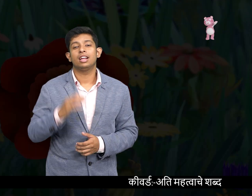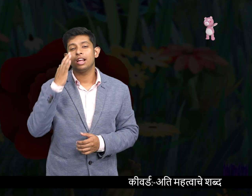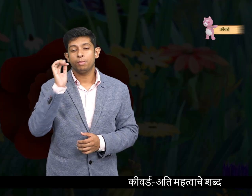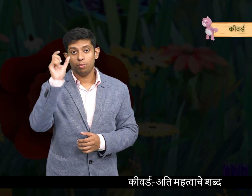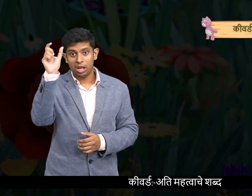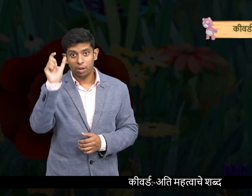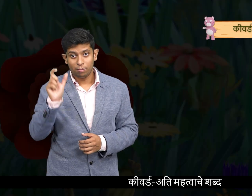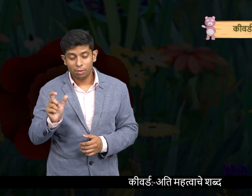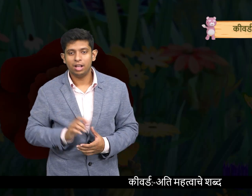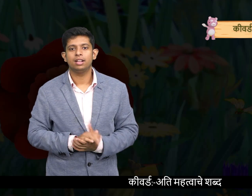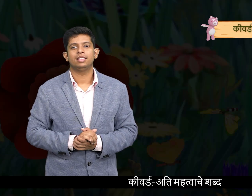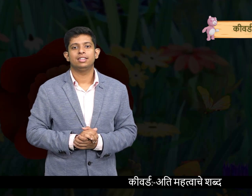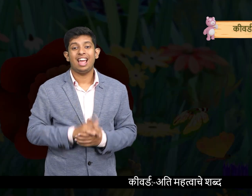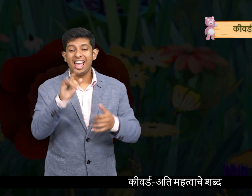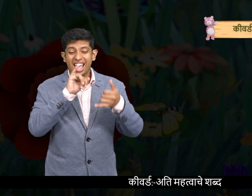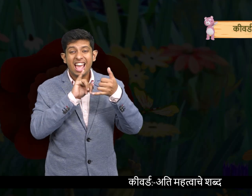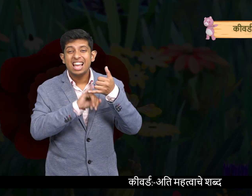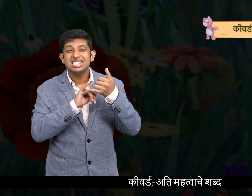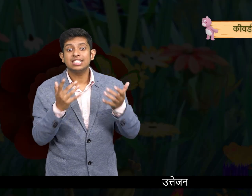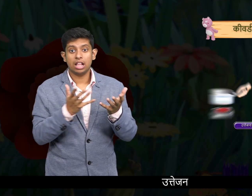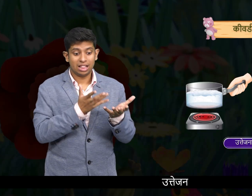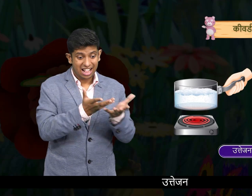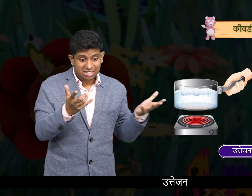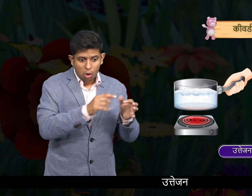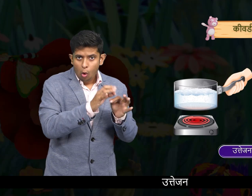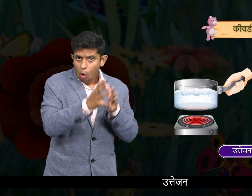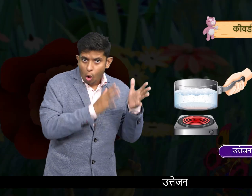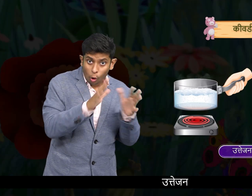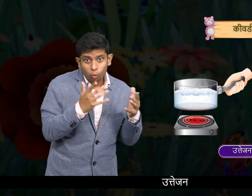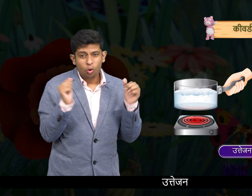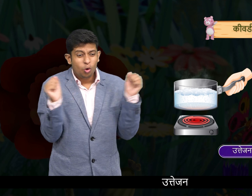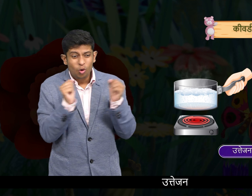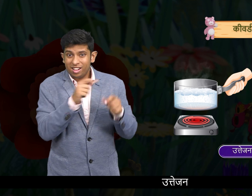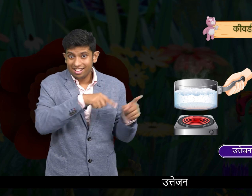कीवर्ड. अति महत्त्वाचे शब्द. उत्तेजन,